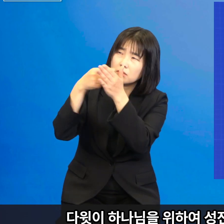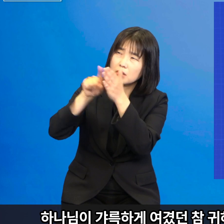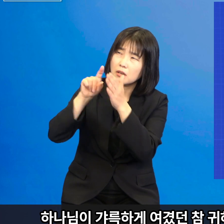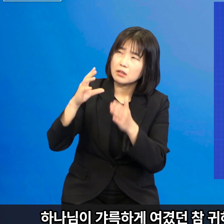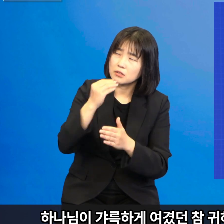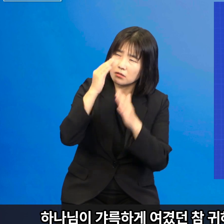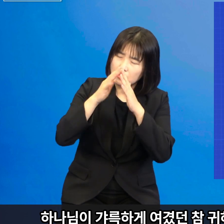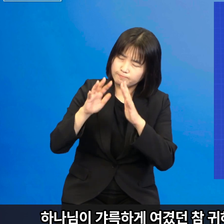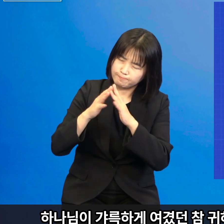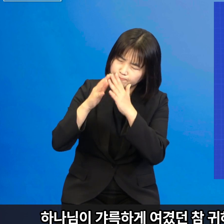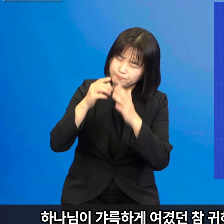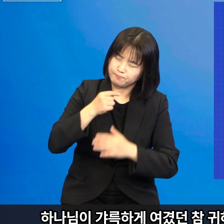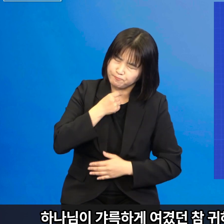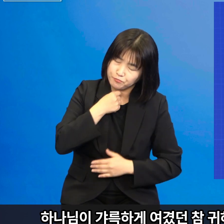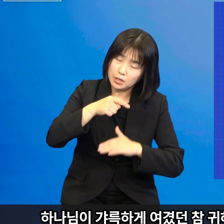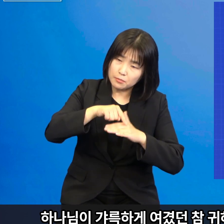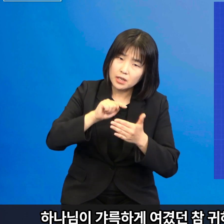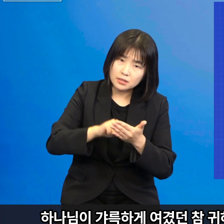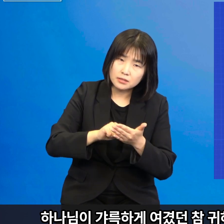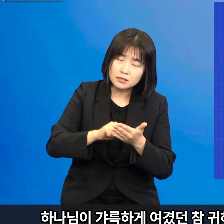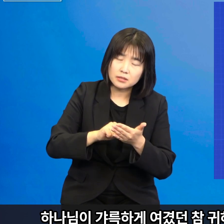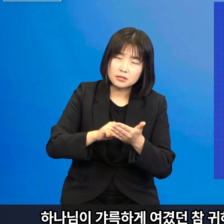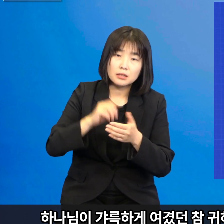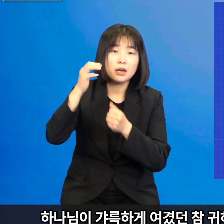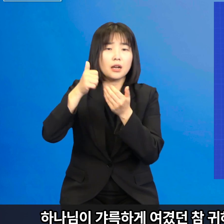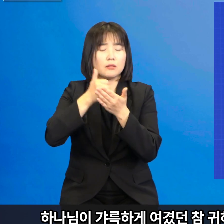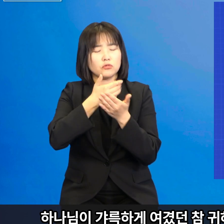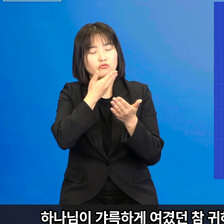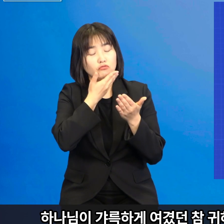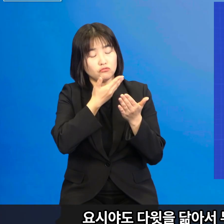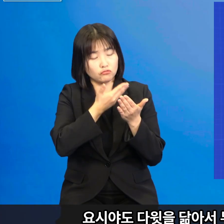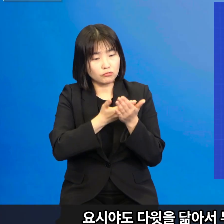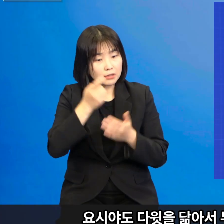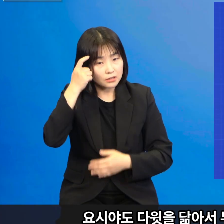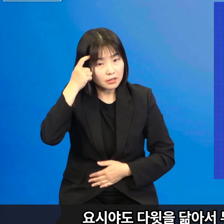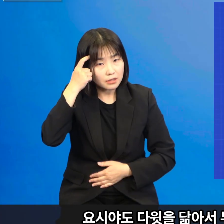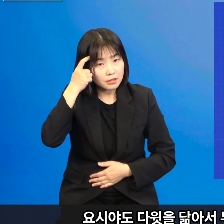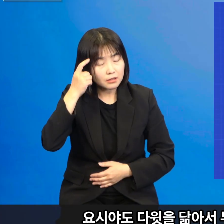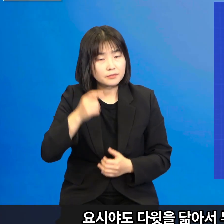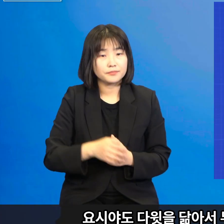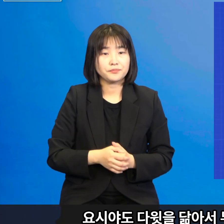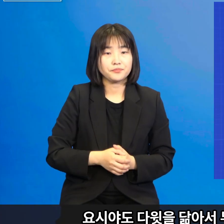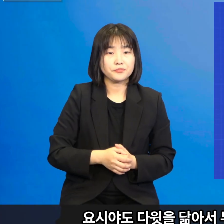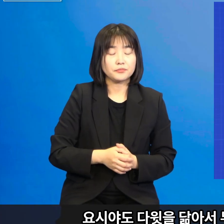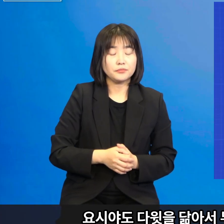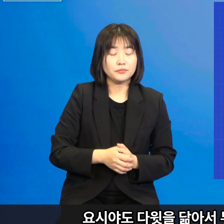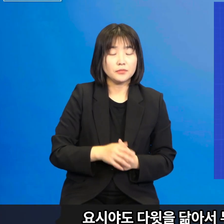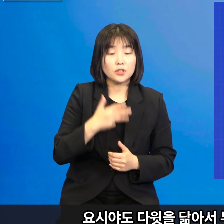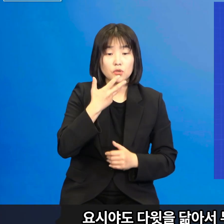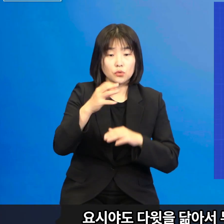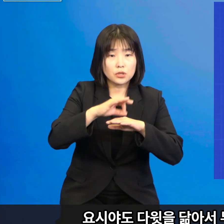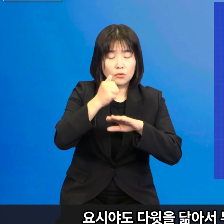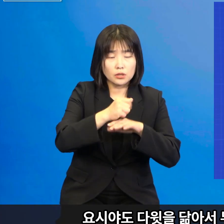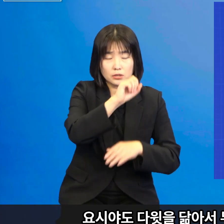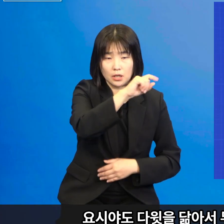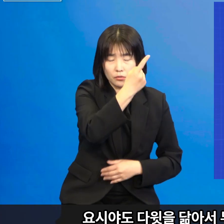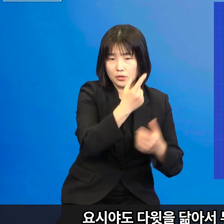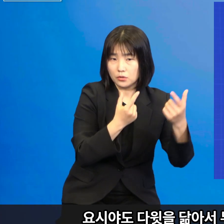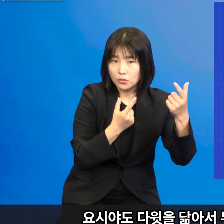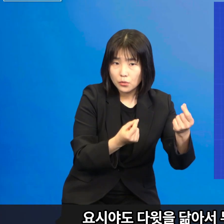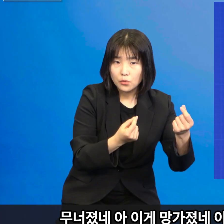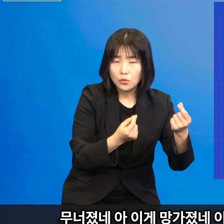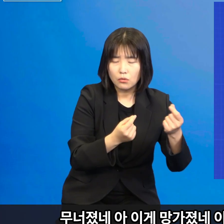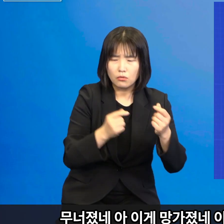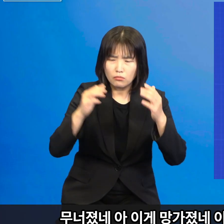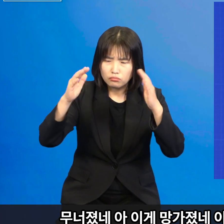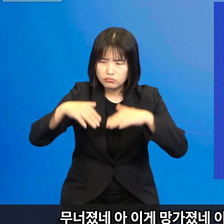마음, 하나님이 가력하게 여겼던, 참 귀하게 여겼던 그 마음을 품었잖아요. 요시야도 다윗을 닮아서 무너져 있는 성전을